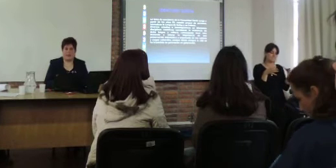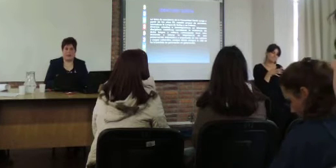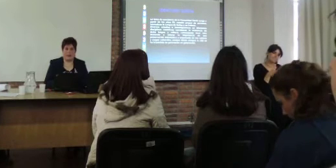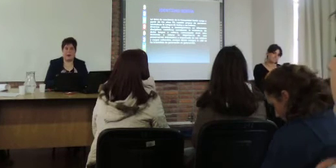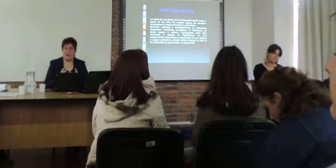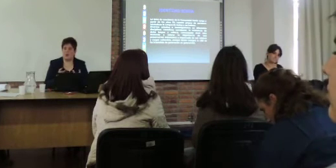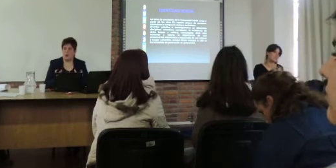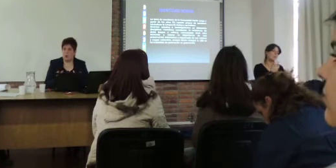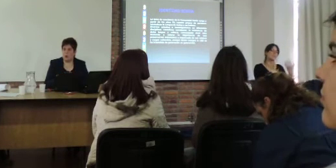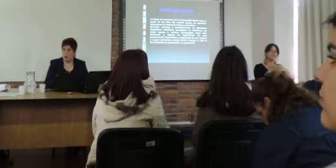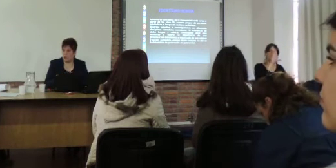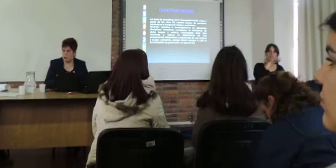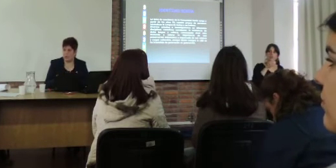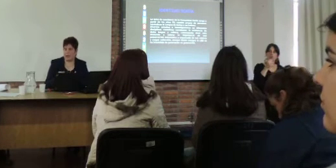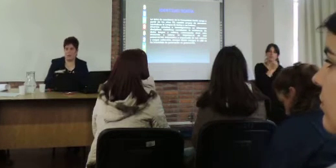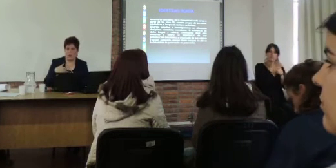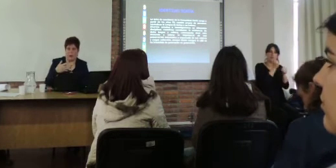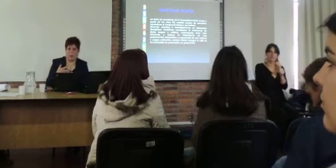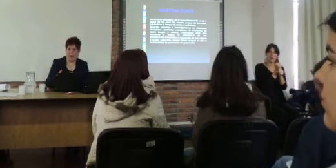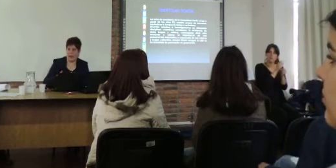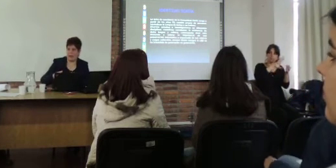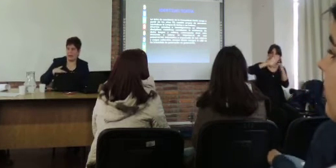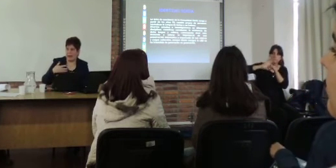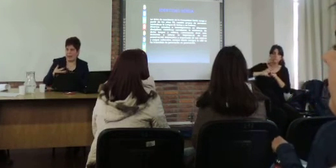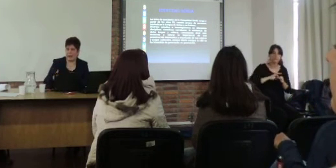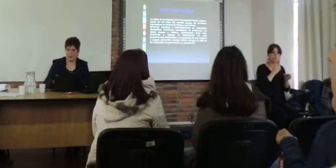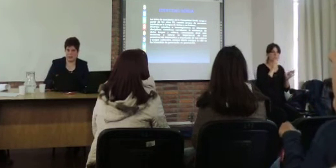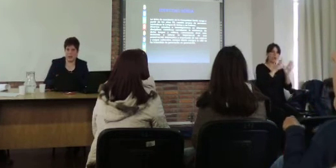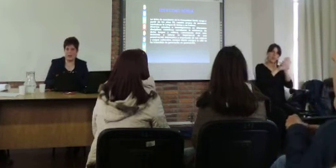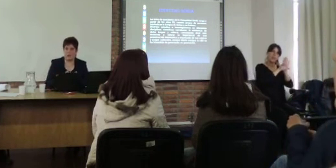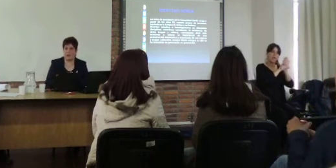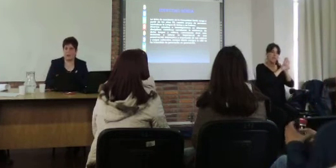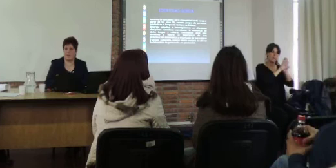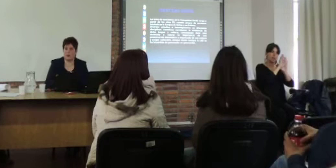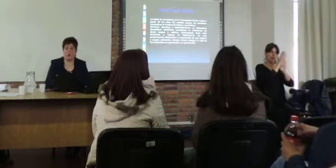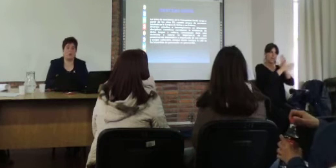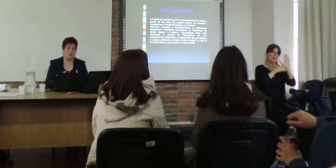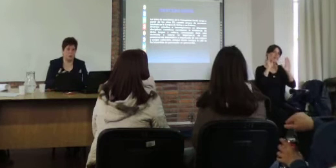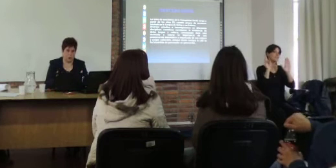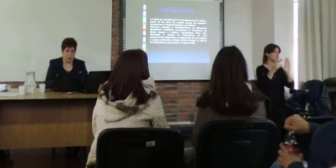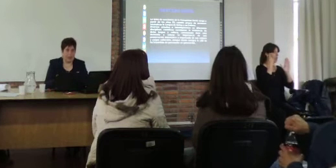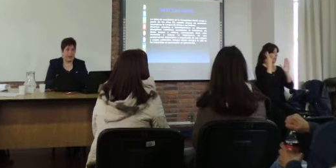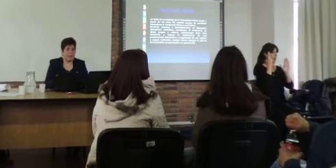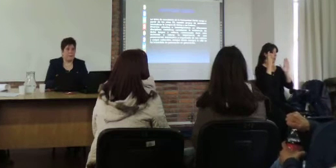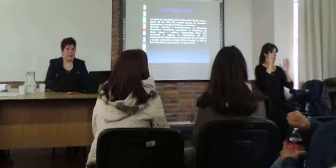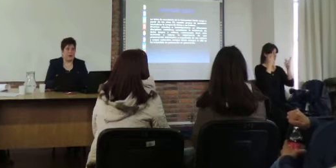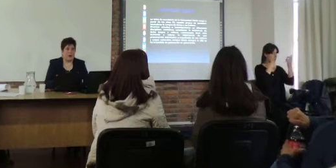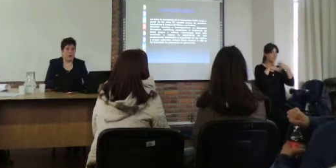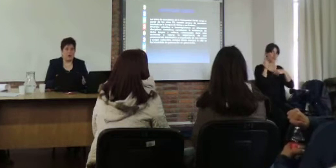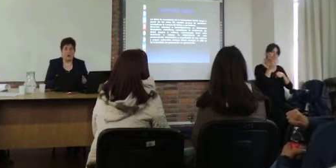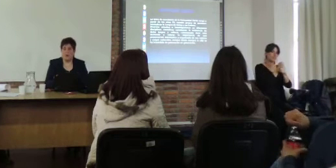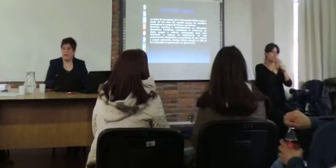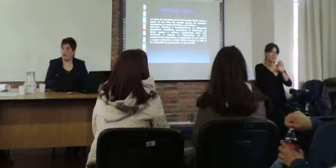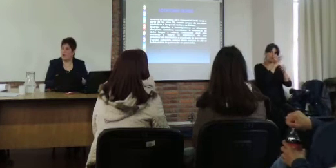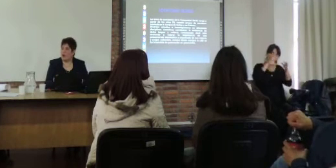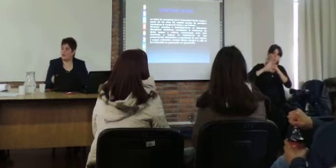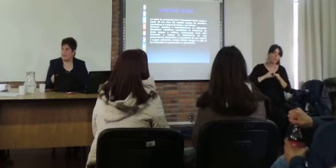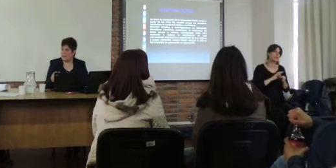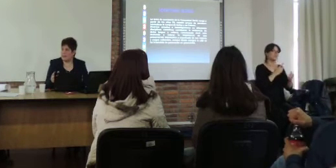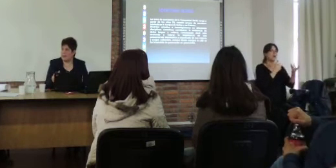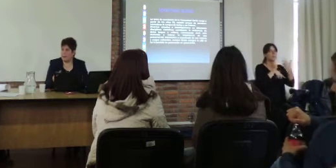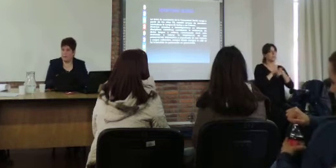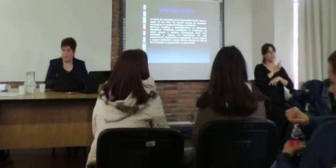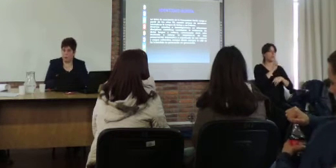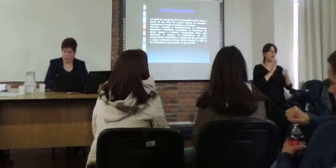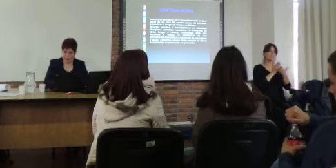todos trabajamos en conjunto. O sea, cuando hay una ley, la ley es nacional y todos trabajamos en conjunto. Pero no en todos lados